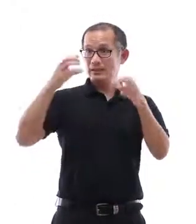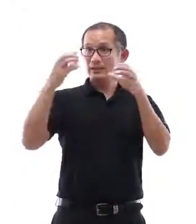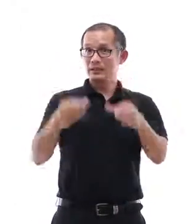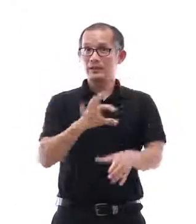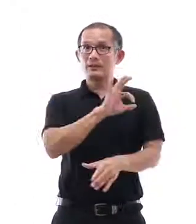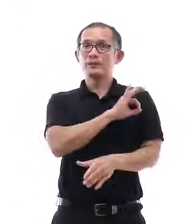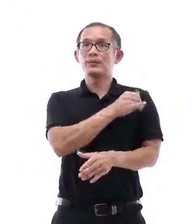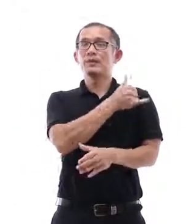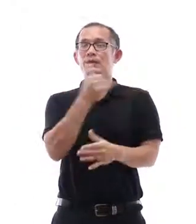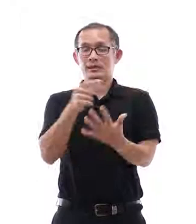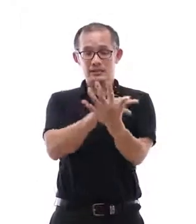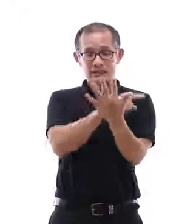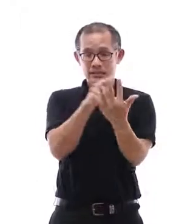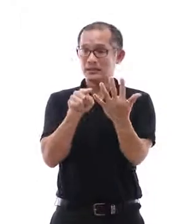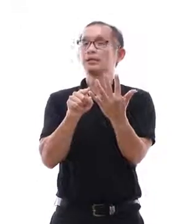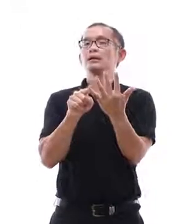始成员之一，